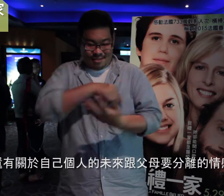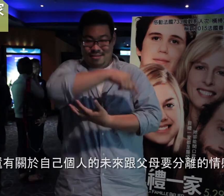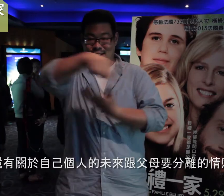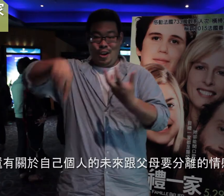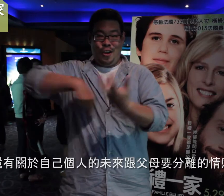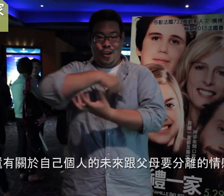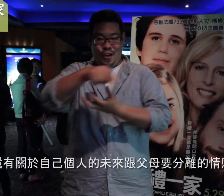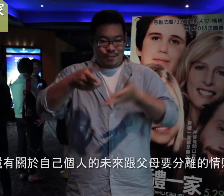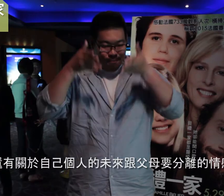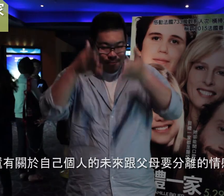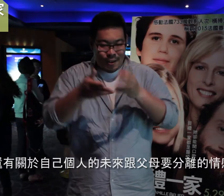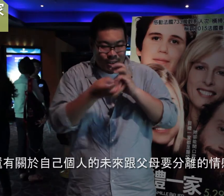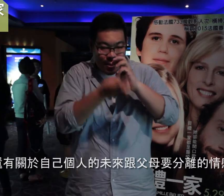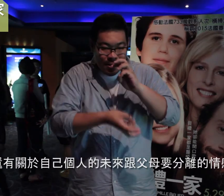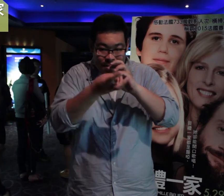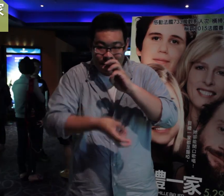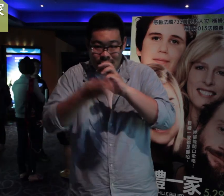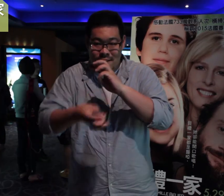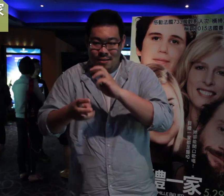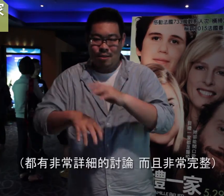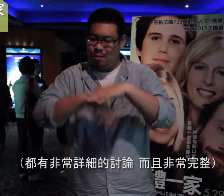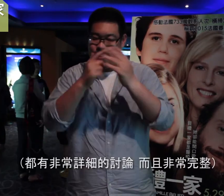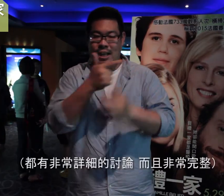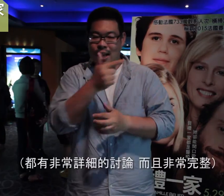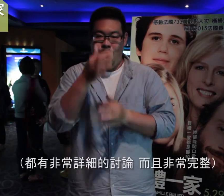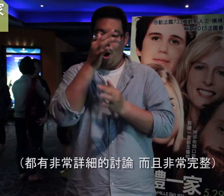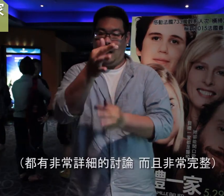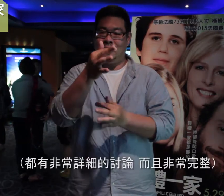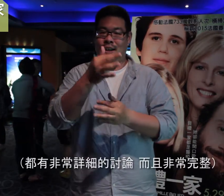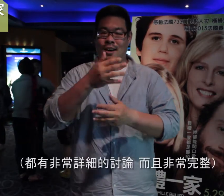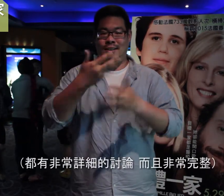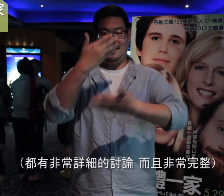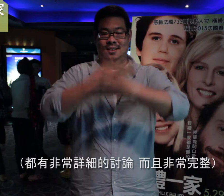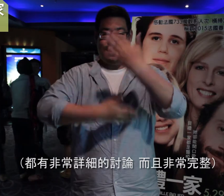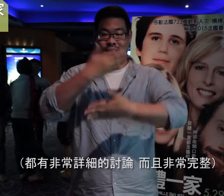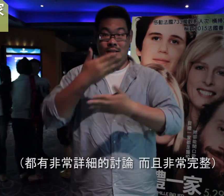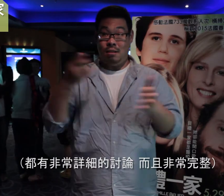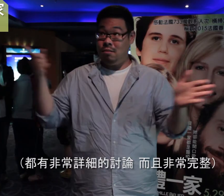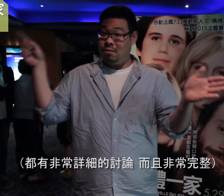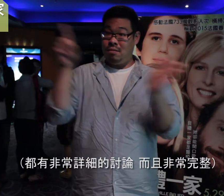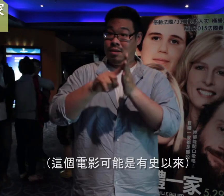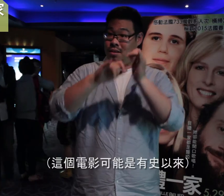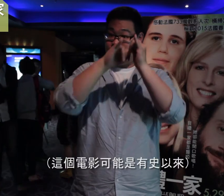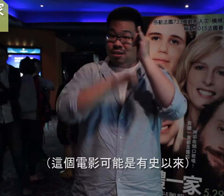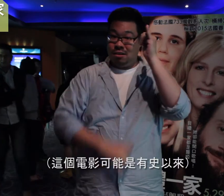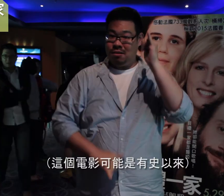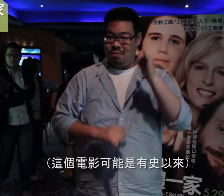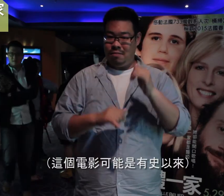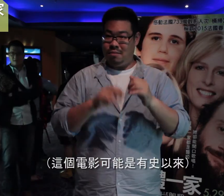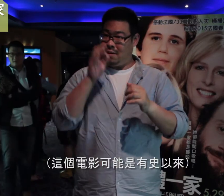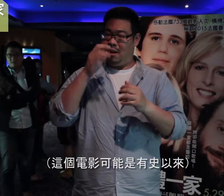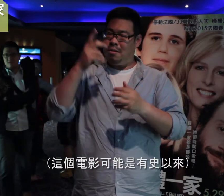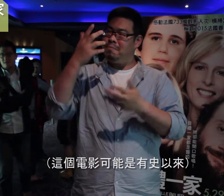Elle m'observait hier, soucieuse, troublée, ma mère, comme si elle le sentait. En fait, elle